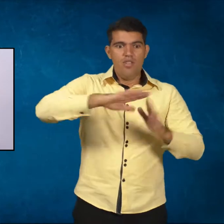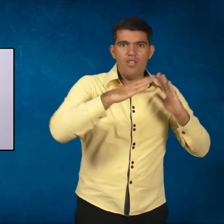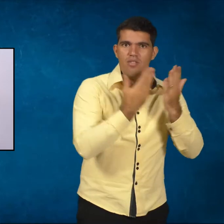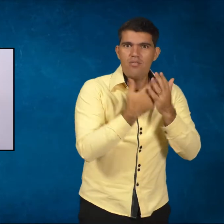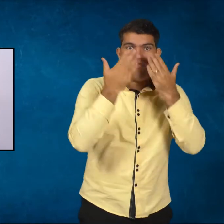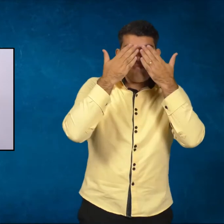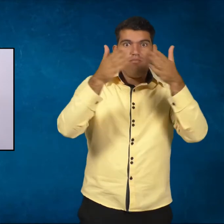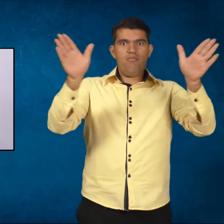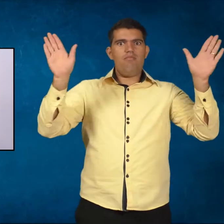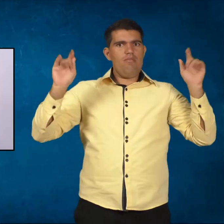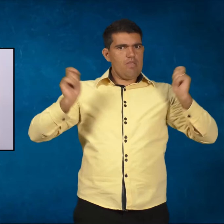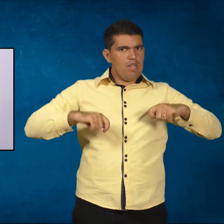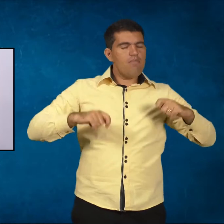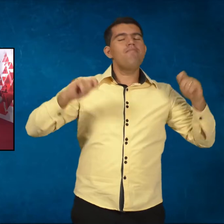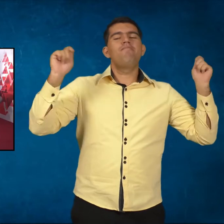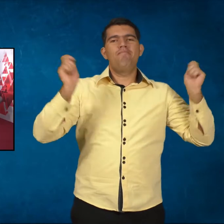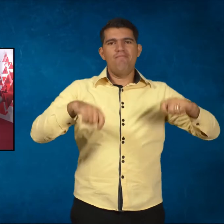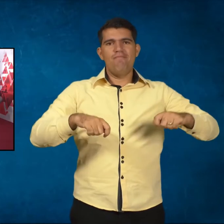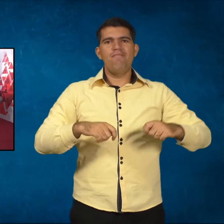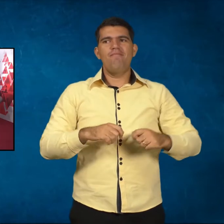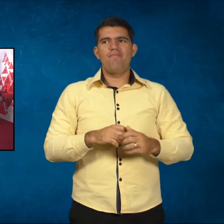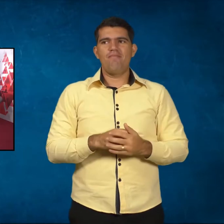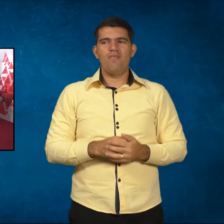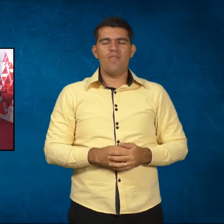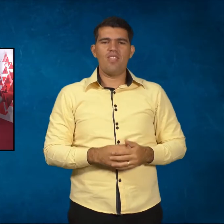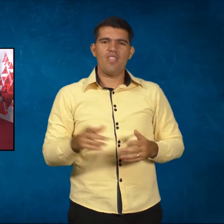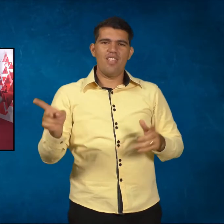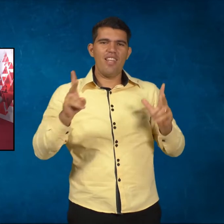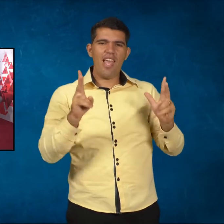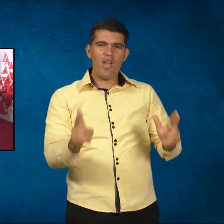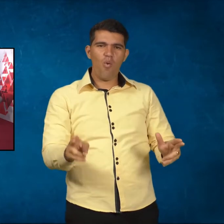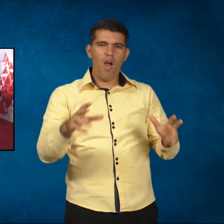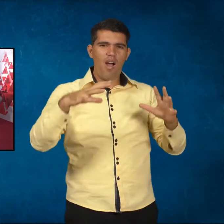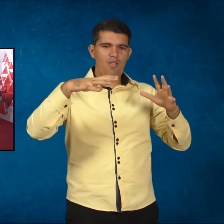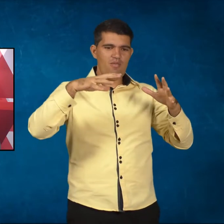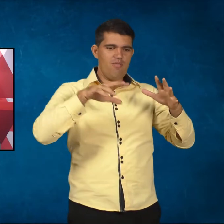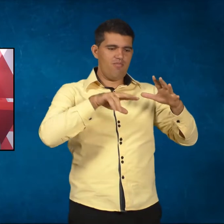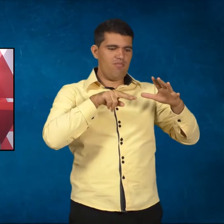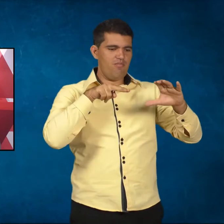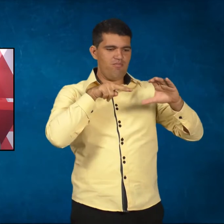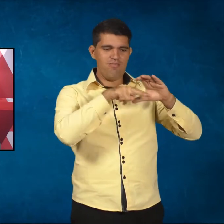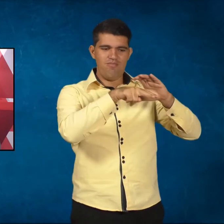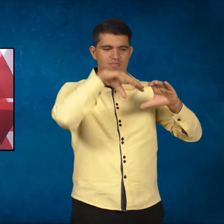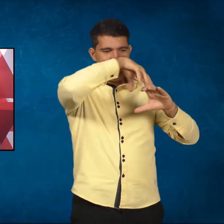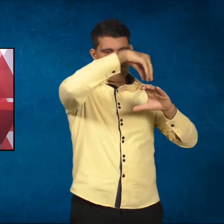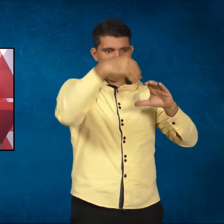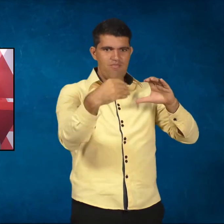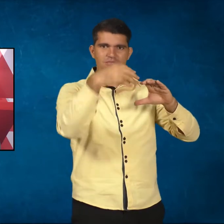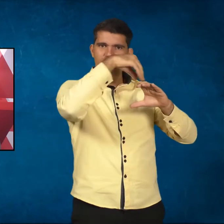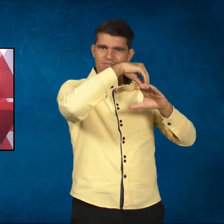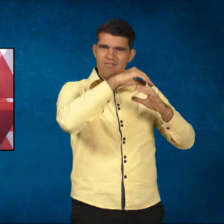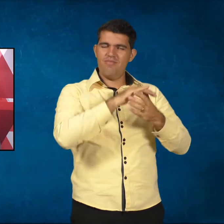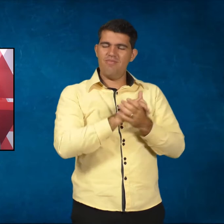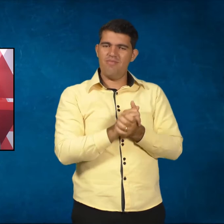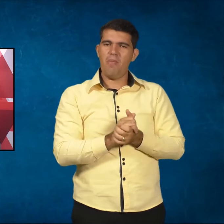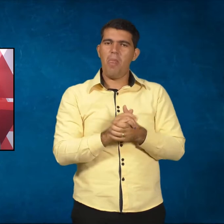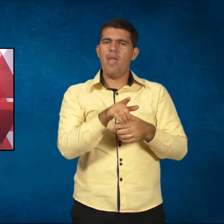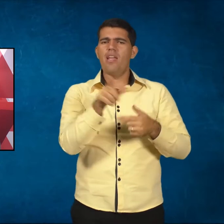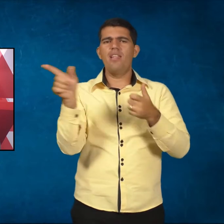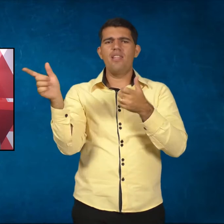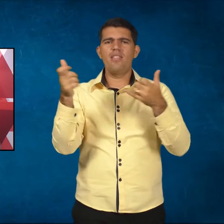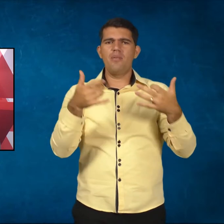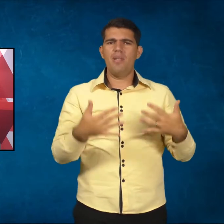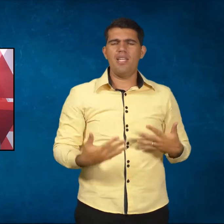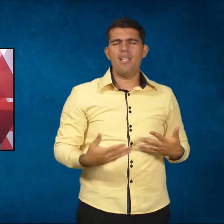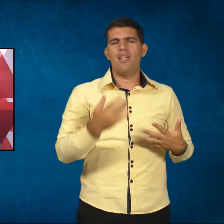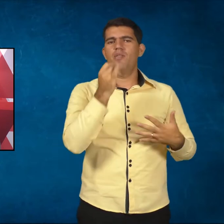ampliar o conhecimento da escola fazer uma caixa de ressonância na verdade sempre andando né agora é muito interessante isso que vocês